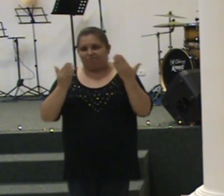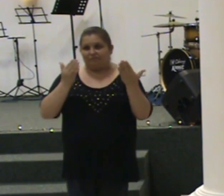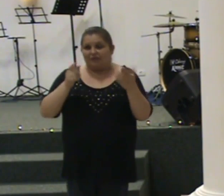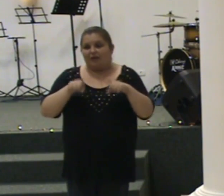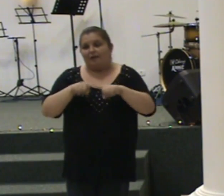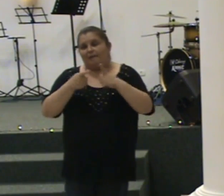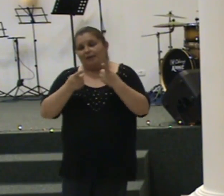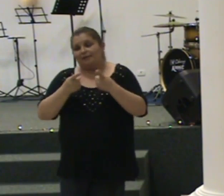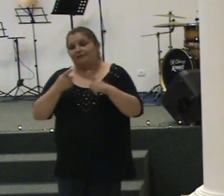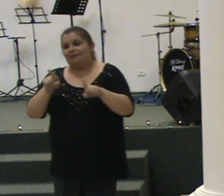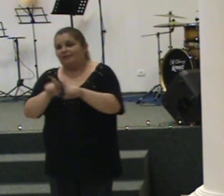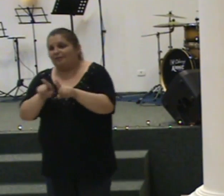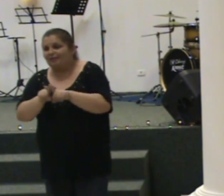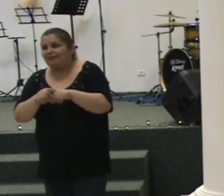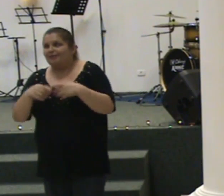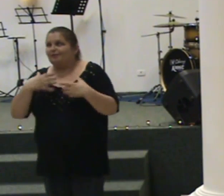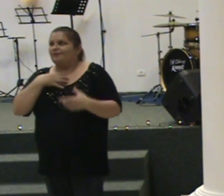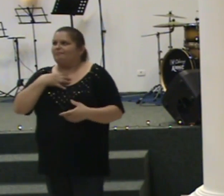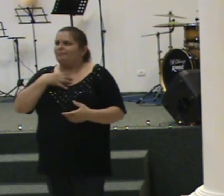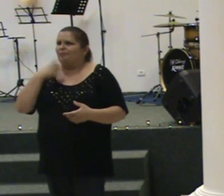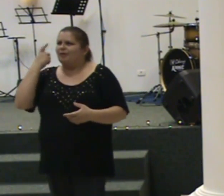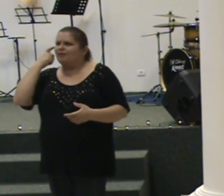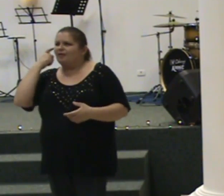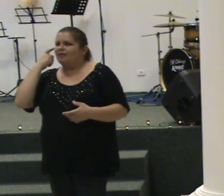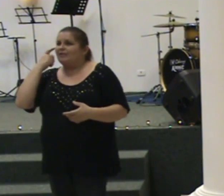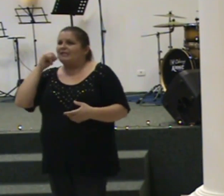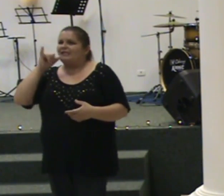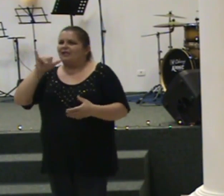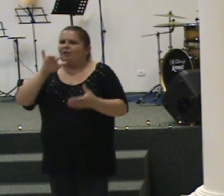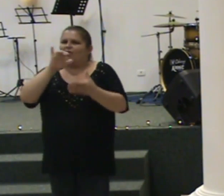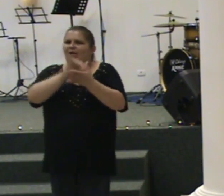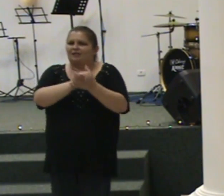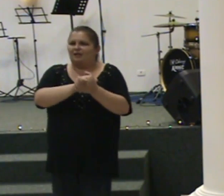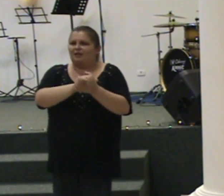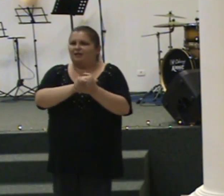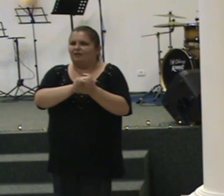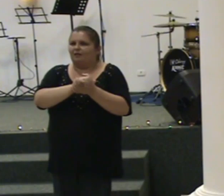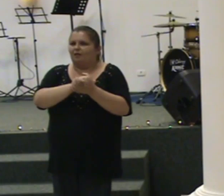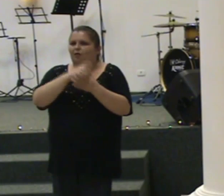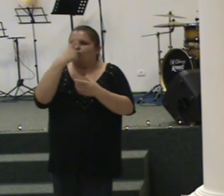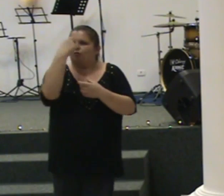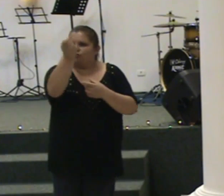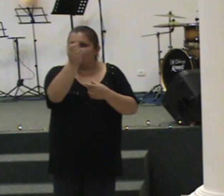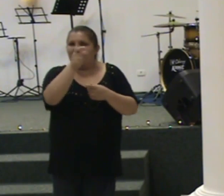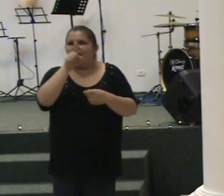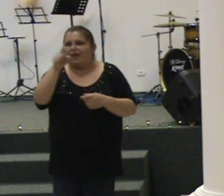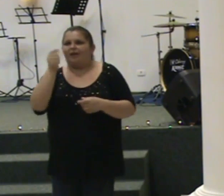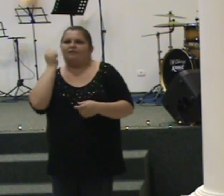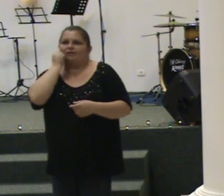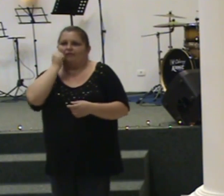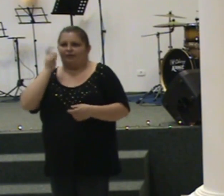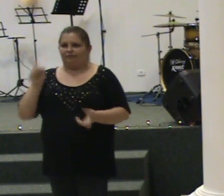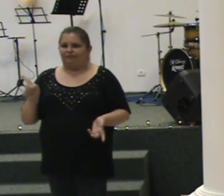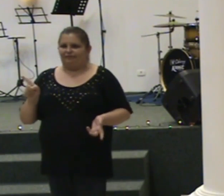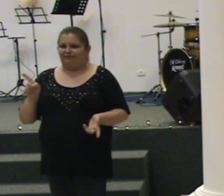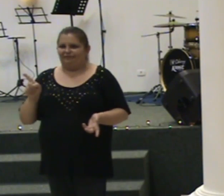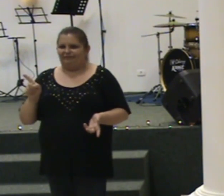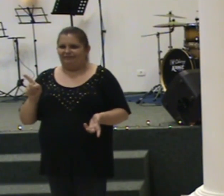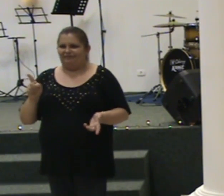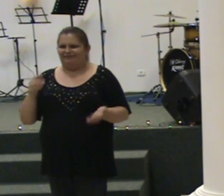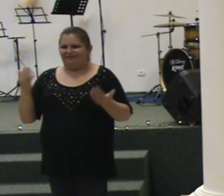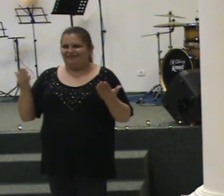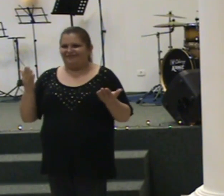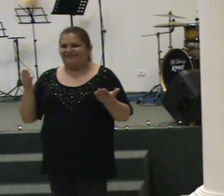Mas também tinha o fato de que, se ele não casasse e fugisse, era ele o sem vergonha da